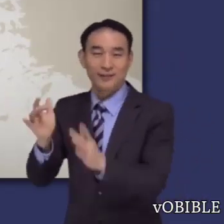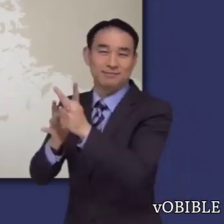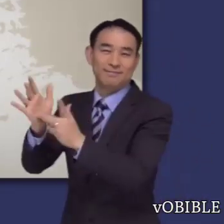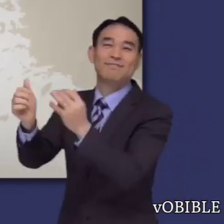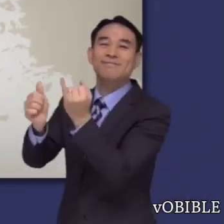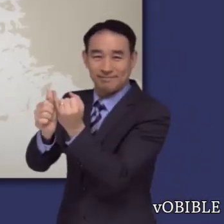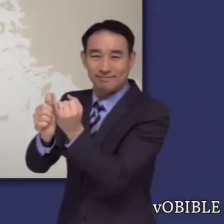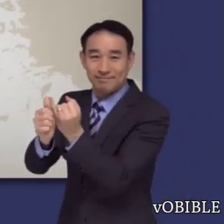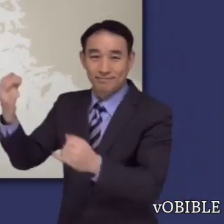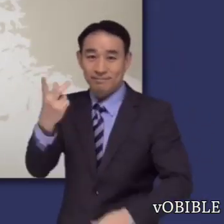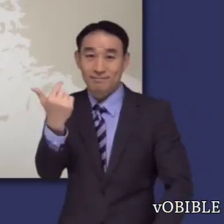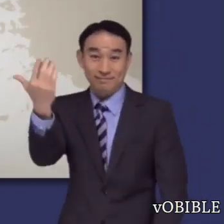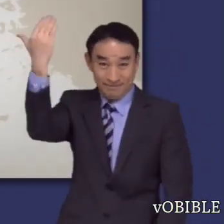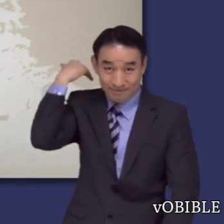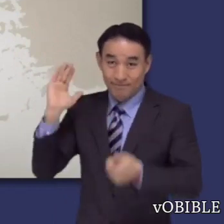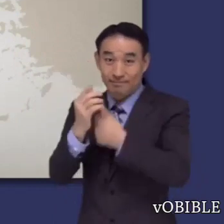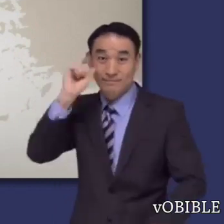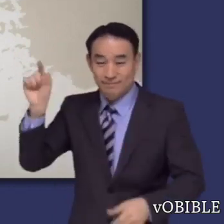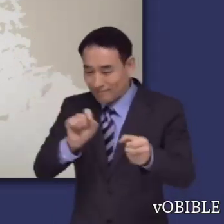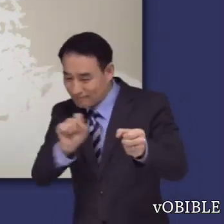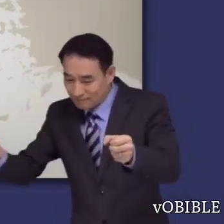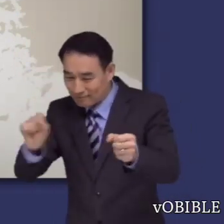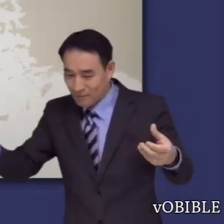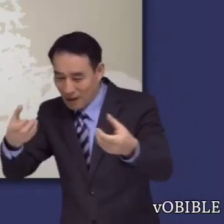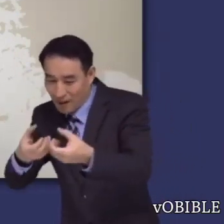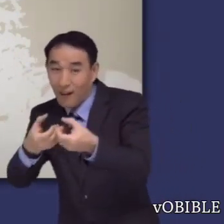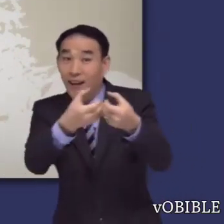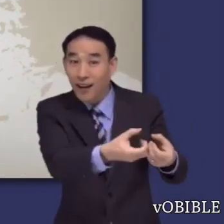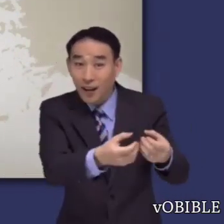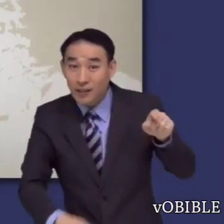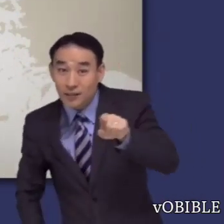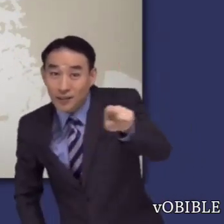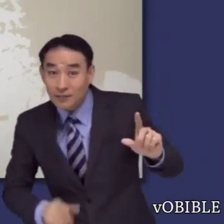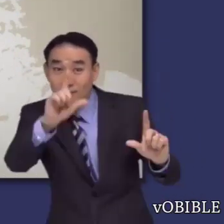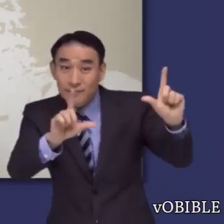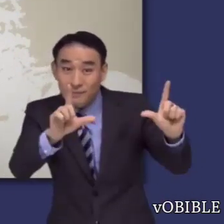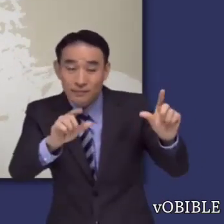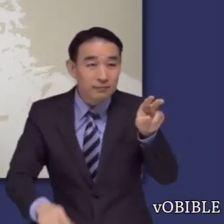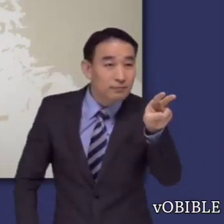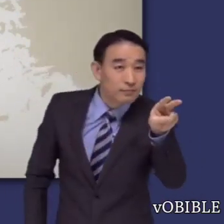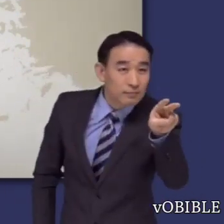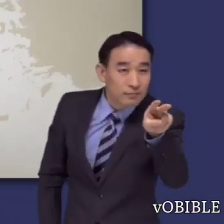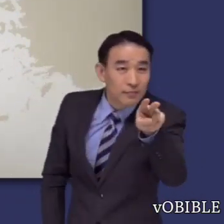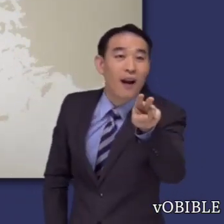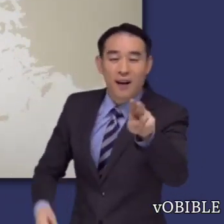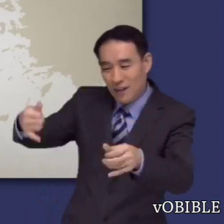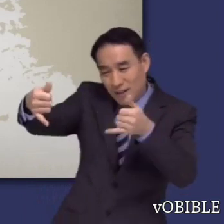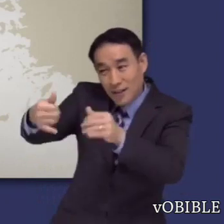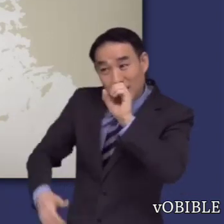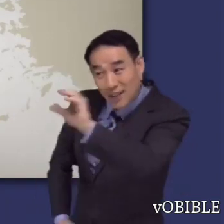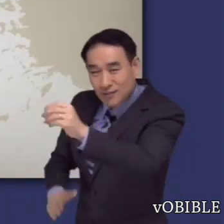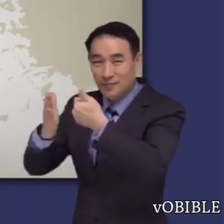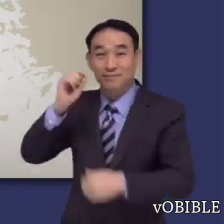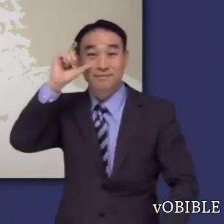请他同时留意哥林多会众对前一封信的反应。提多离开哥林多后，前去跟保罗